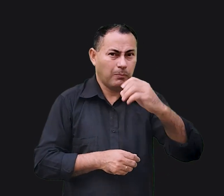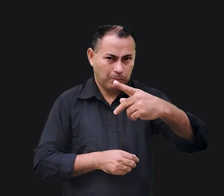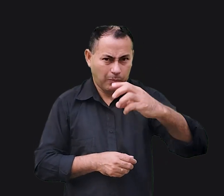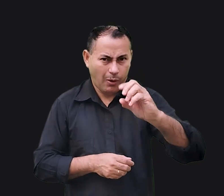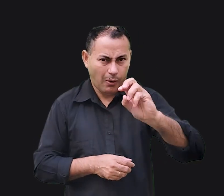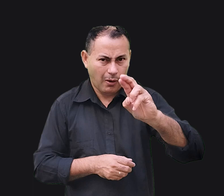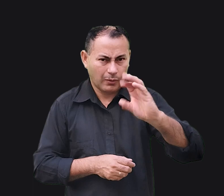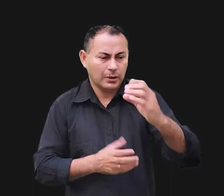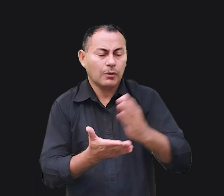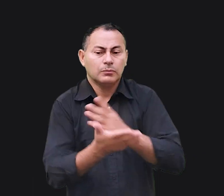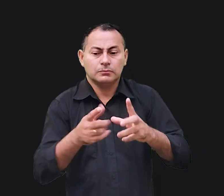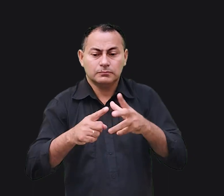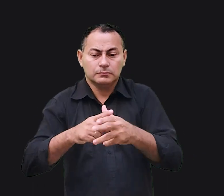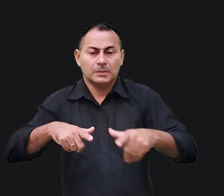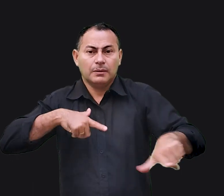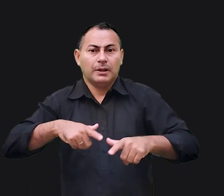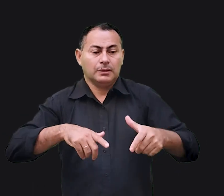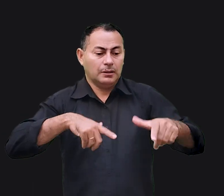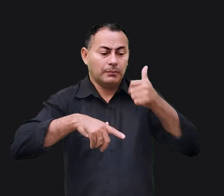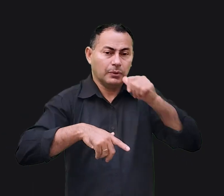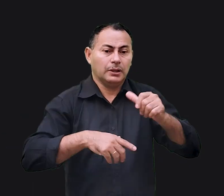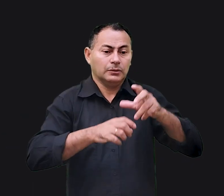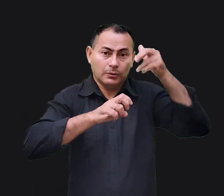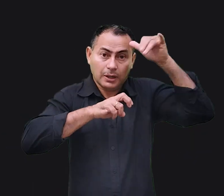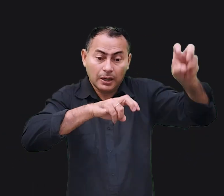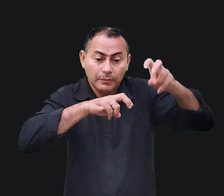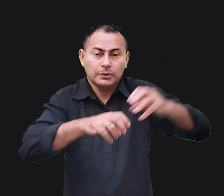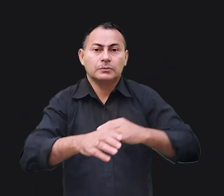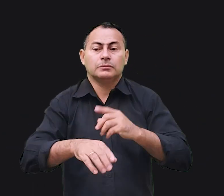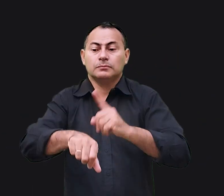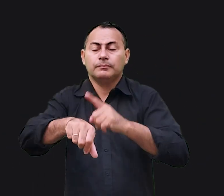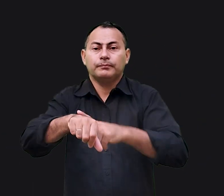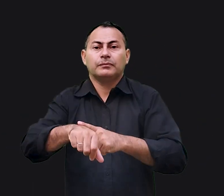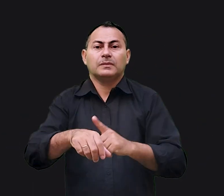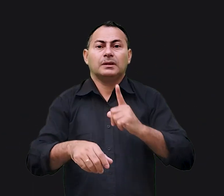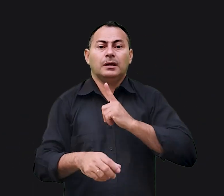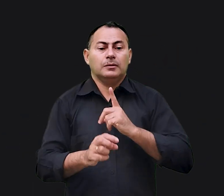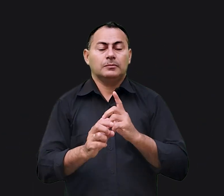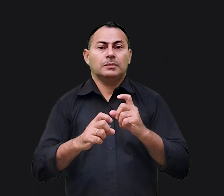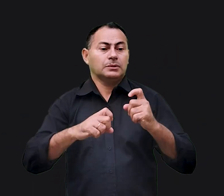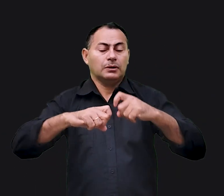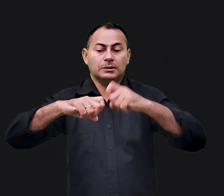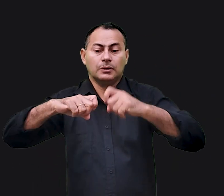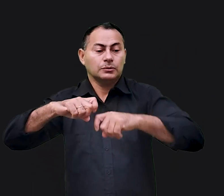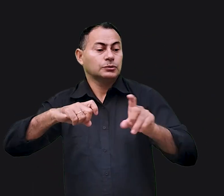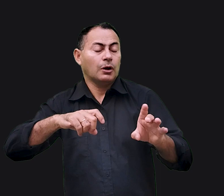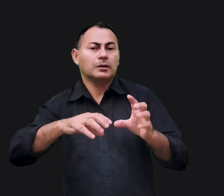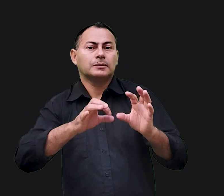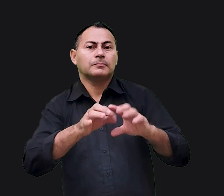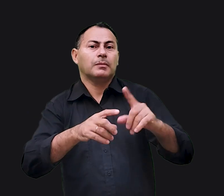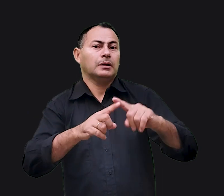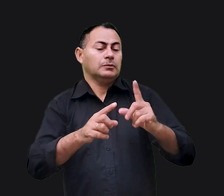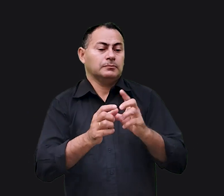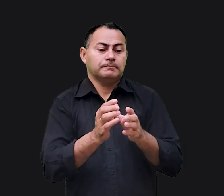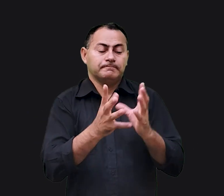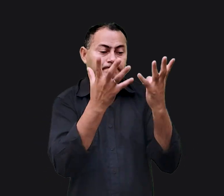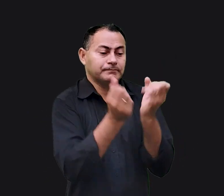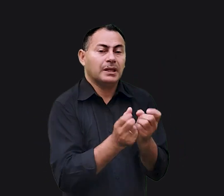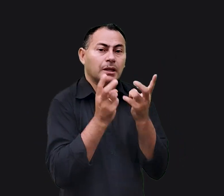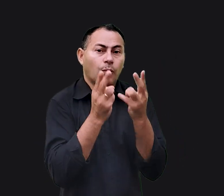Alguns interrompem o trabalho da mulher no campo o tempo suficiente para ter uma relação sexual com ela, mas não a consideram igual a